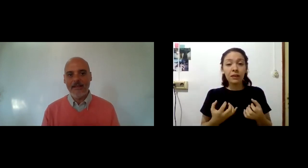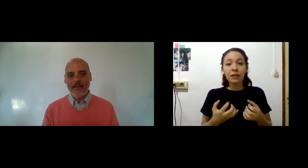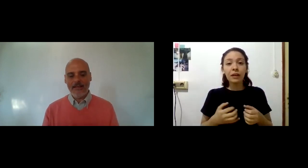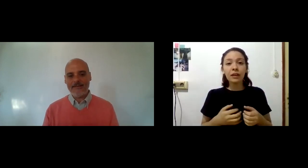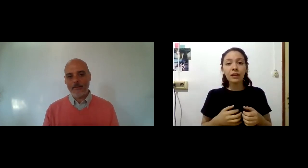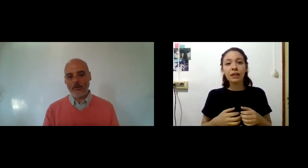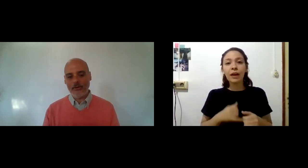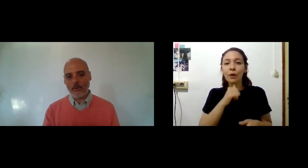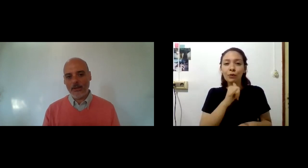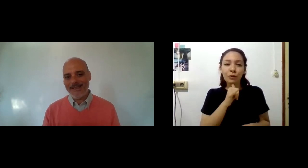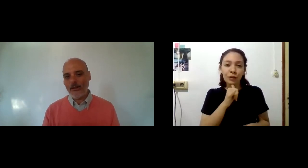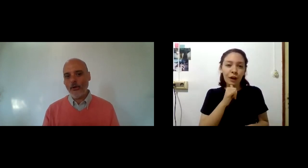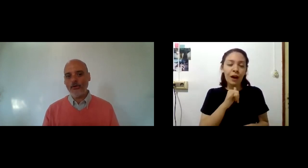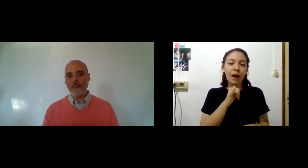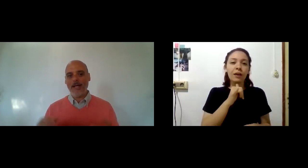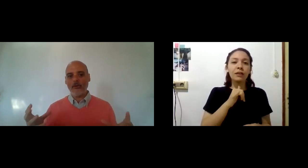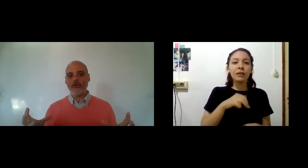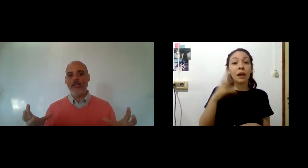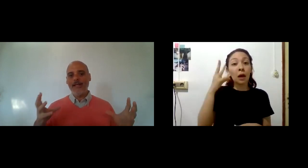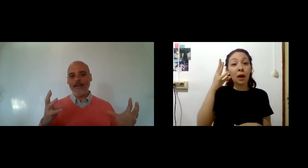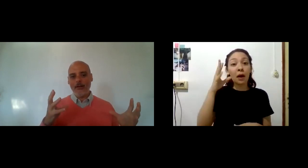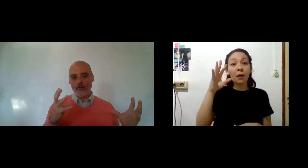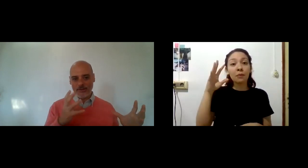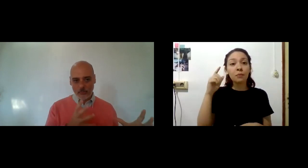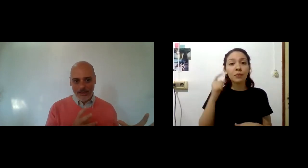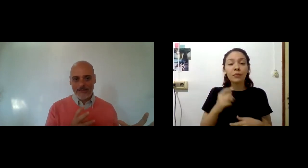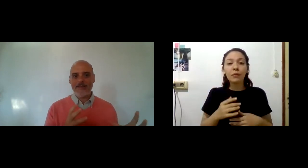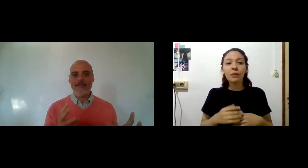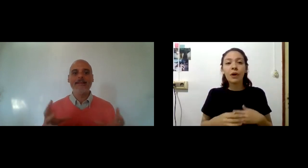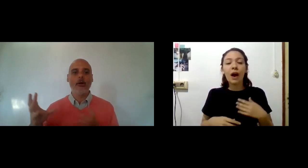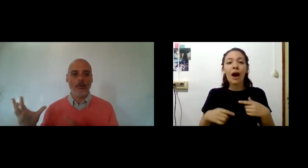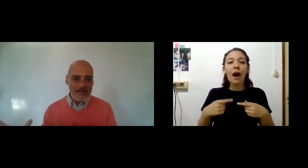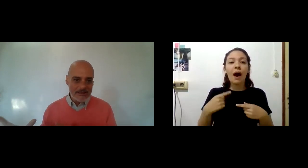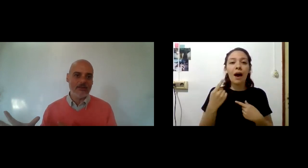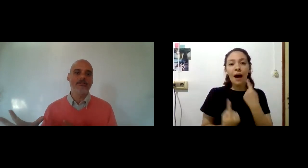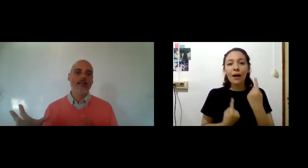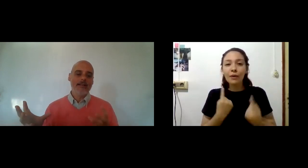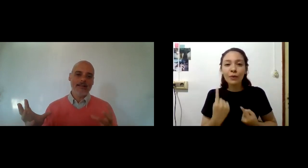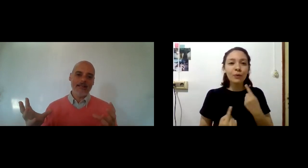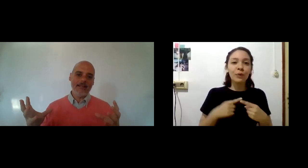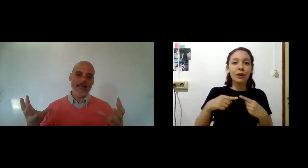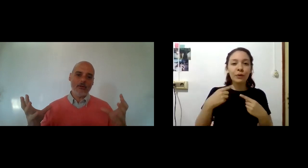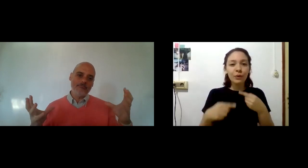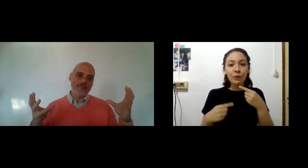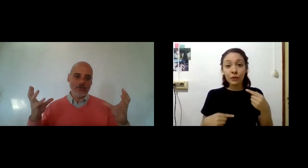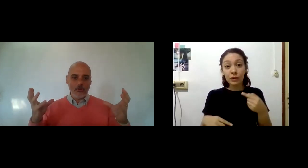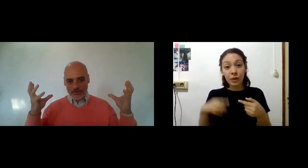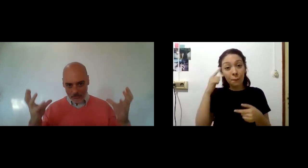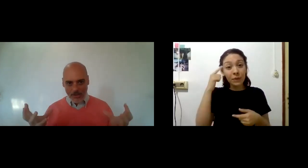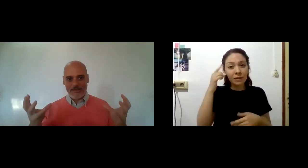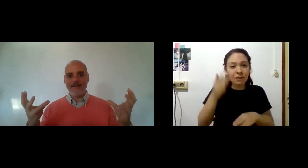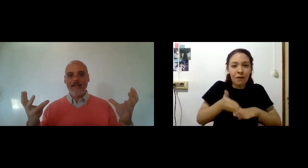ustedes, es de alguna manera los dos marcos conceptuales y ético-políticos, sobre